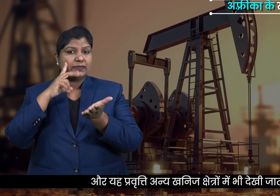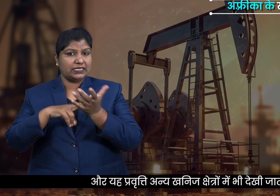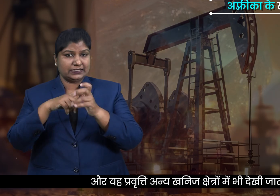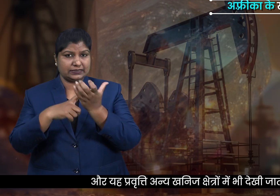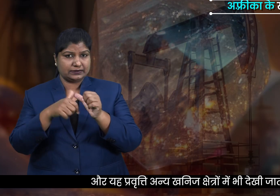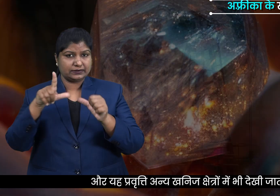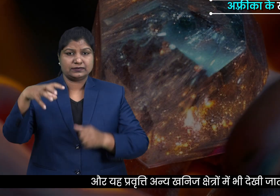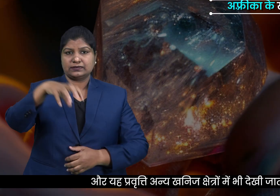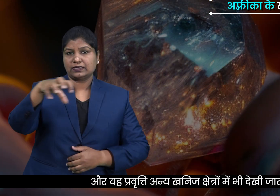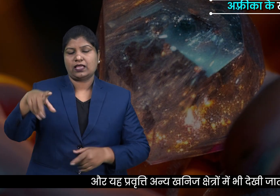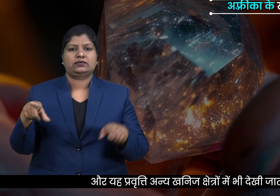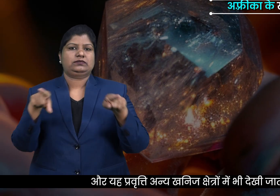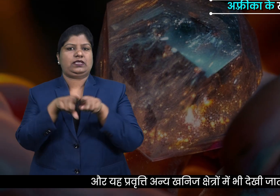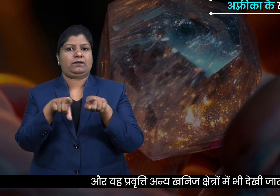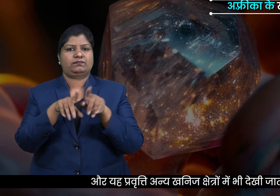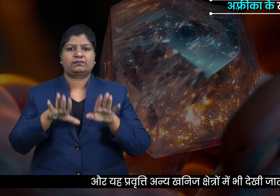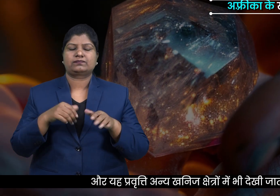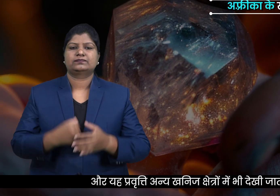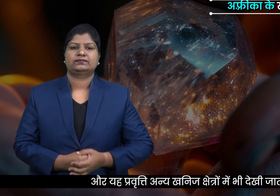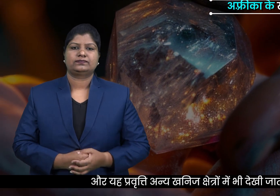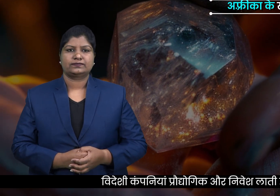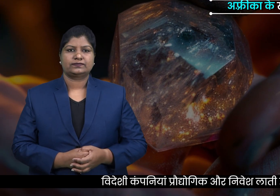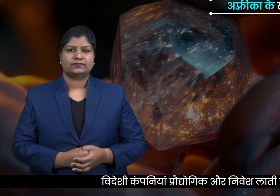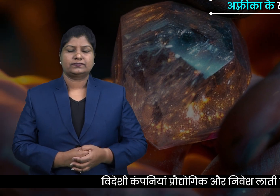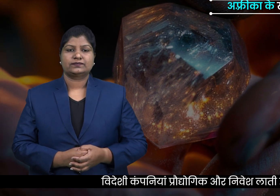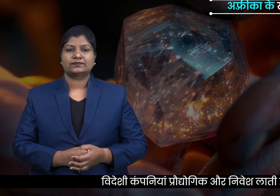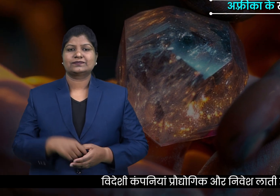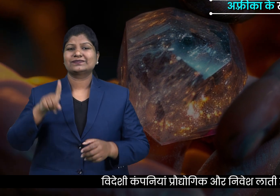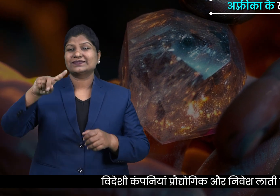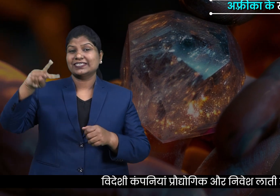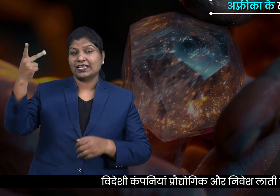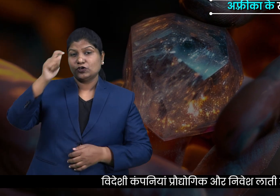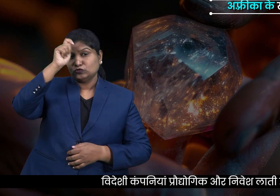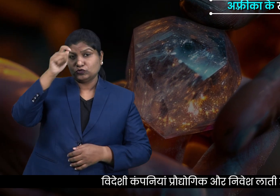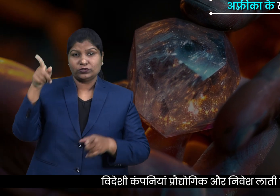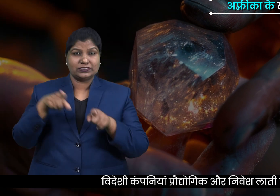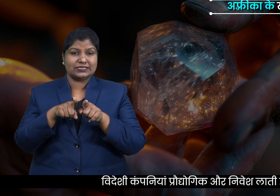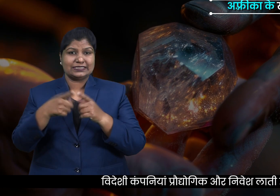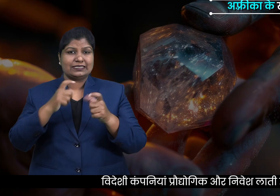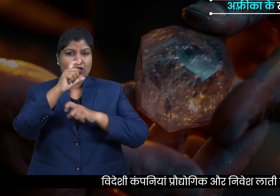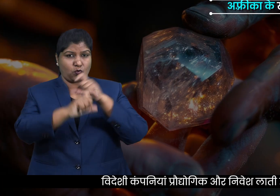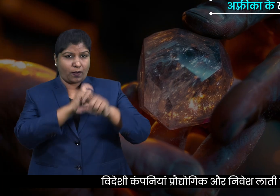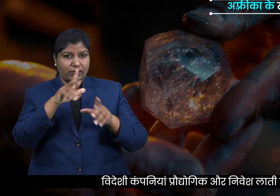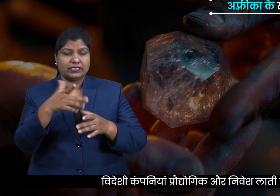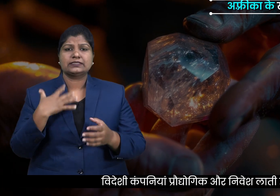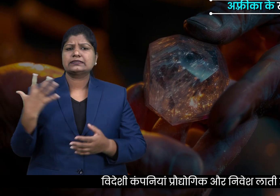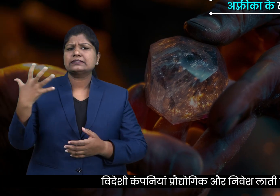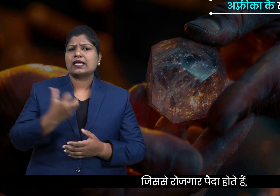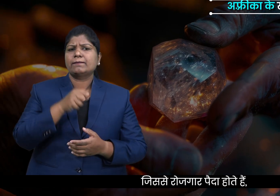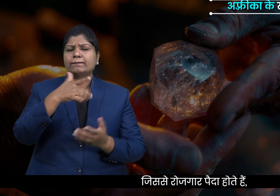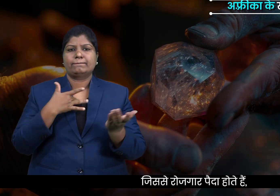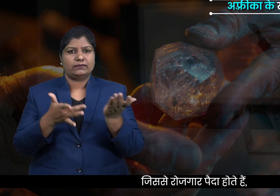विदेशी कंपनियां प्रौद्योगिक और निवेश लाती